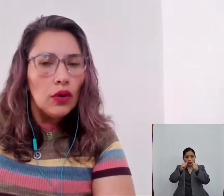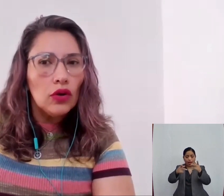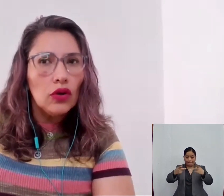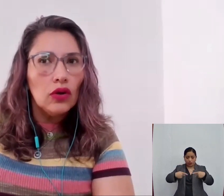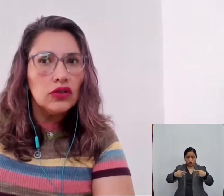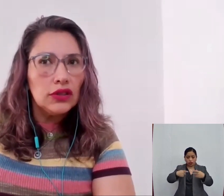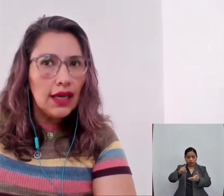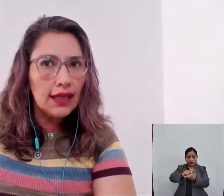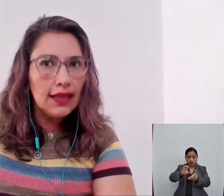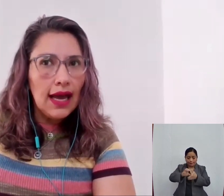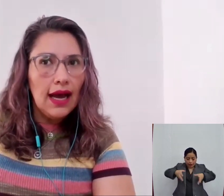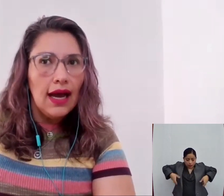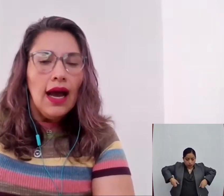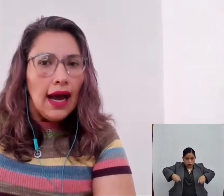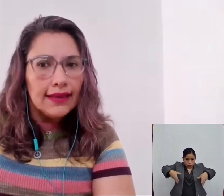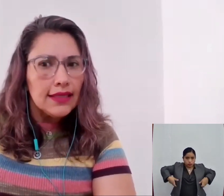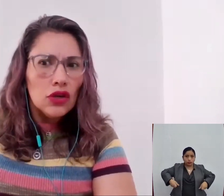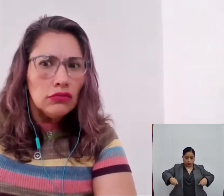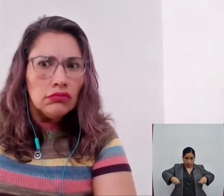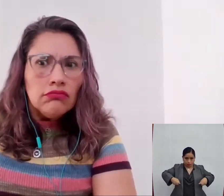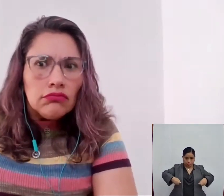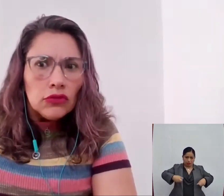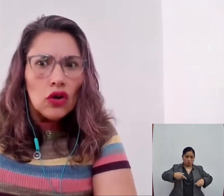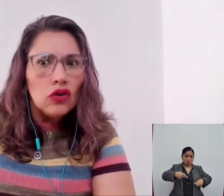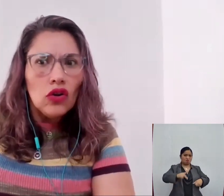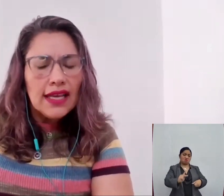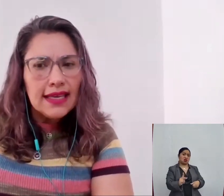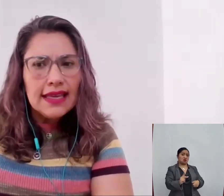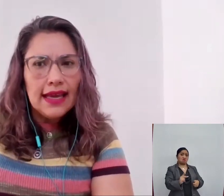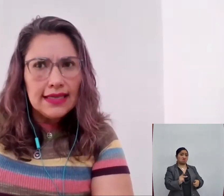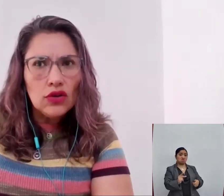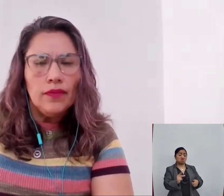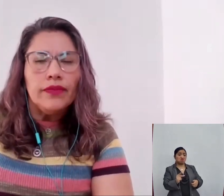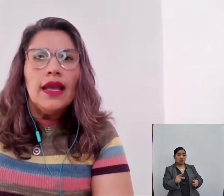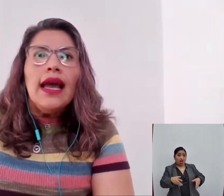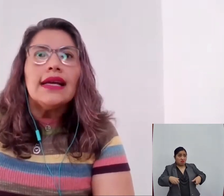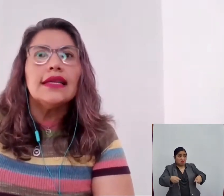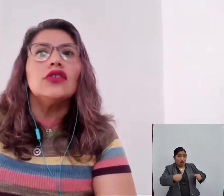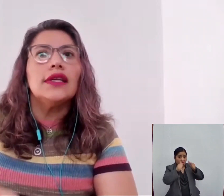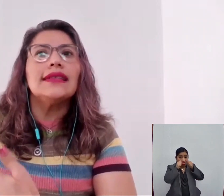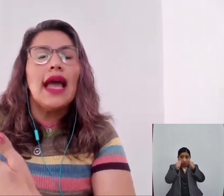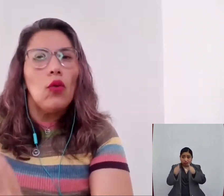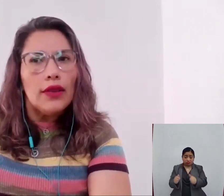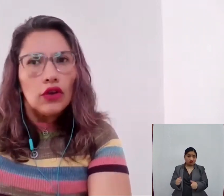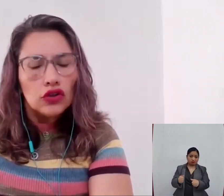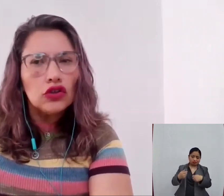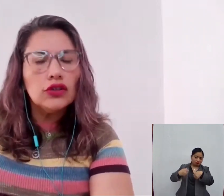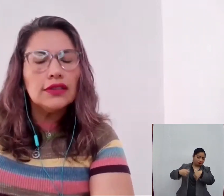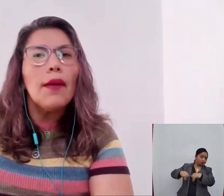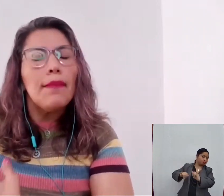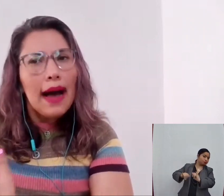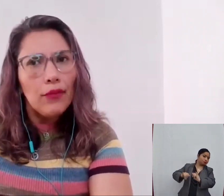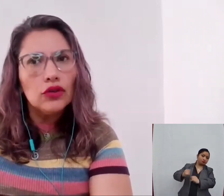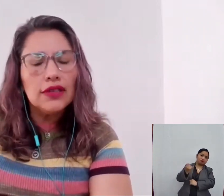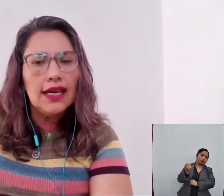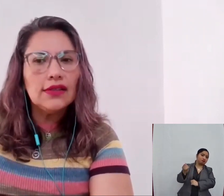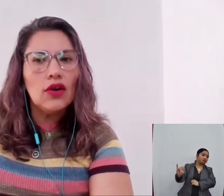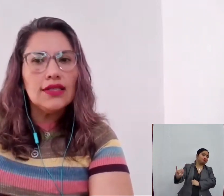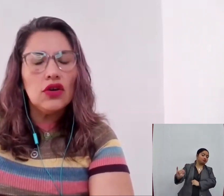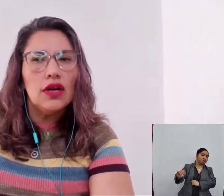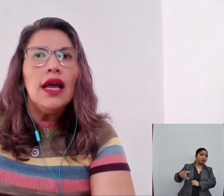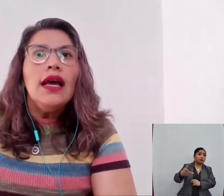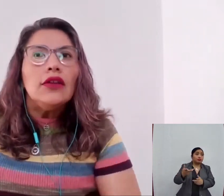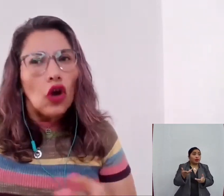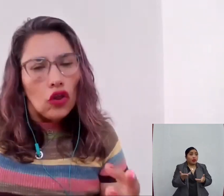no hubo cierta atención, no les interesó. Es entonces que cuando nosotros vamos en